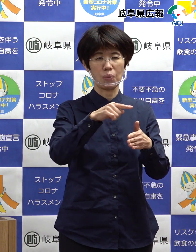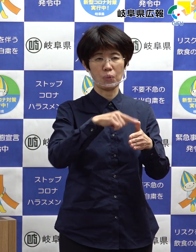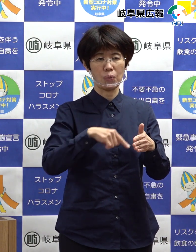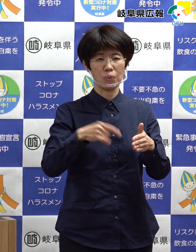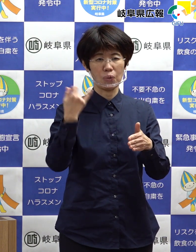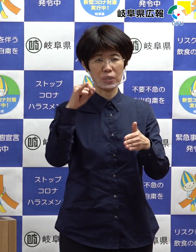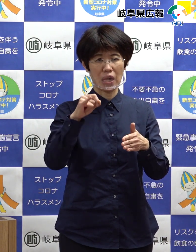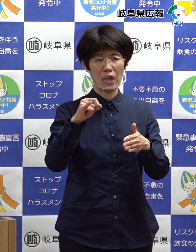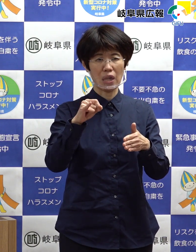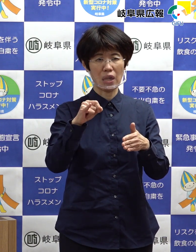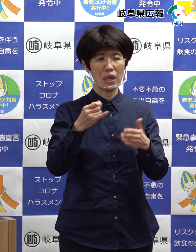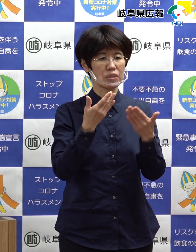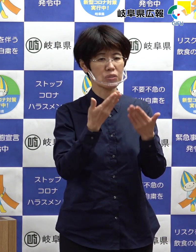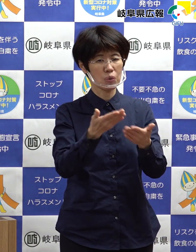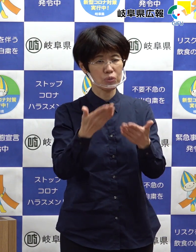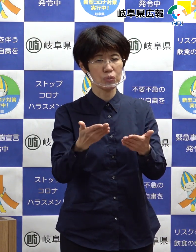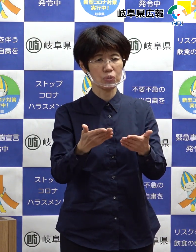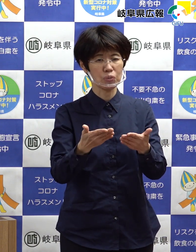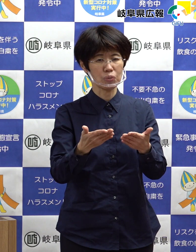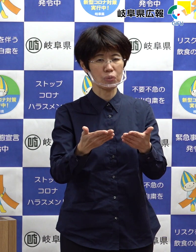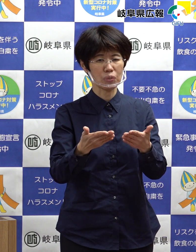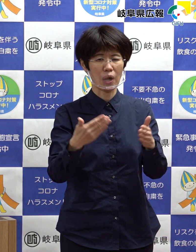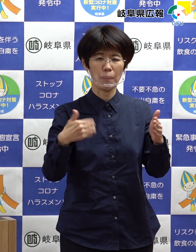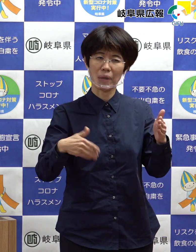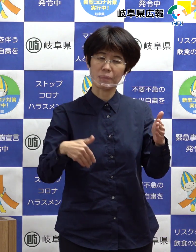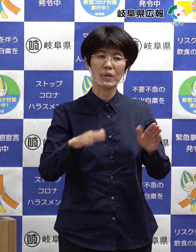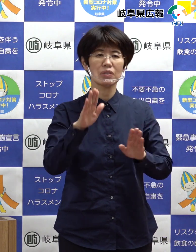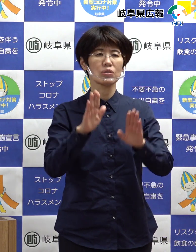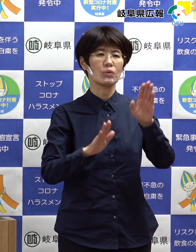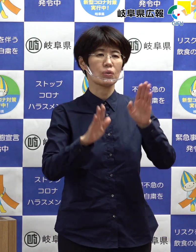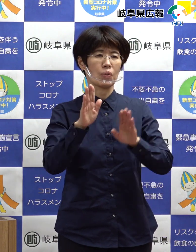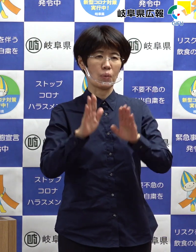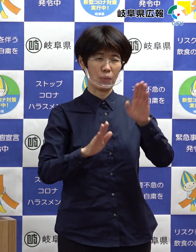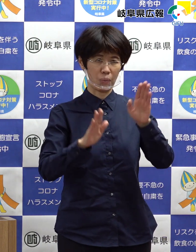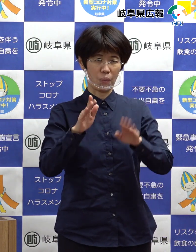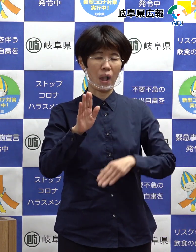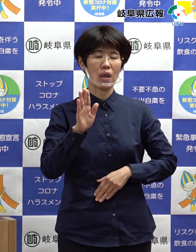意見聴取が十分でなかったというかですね、